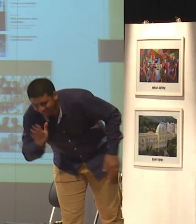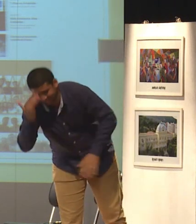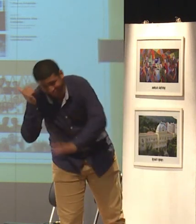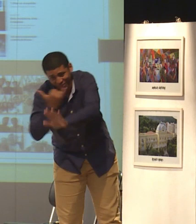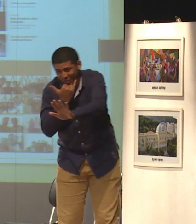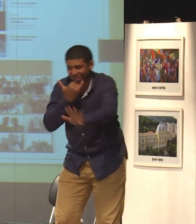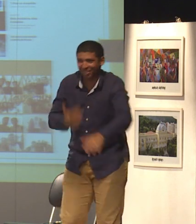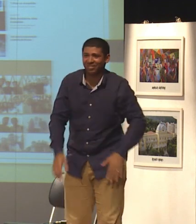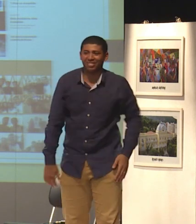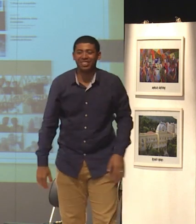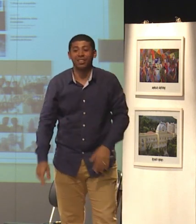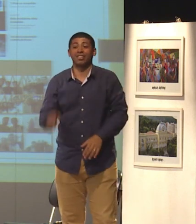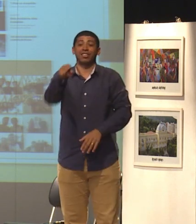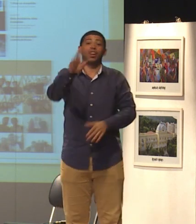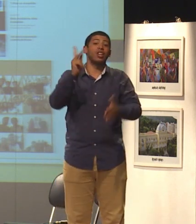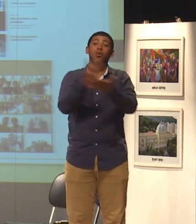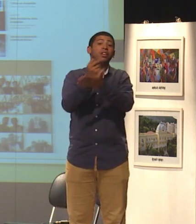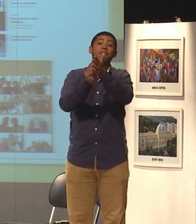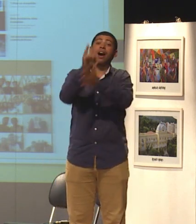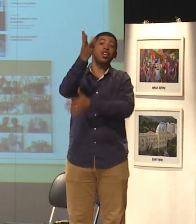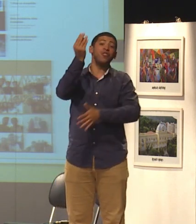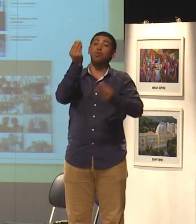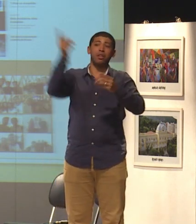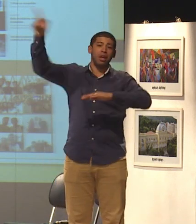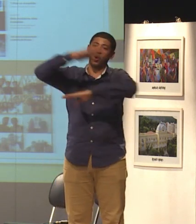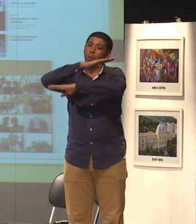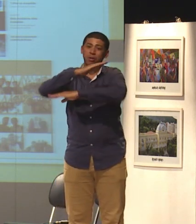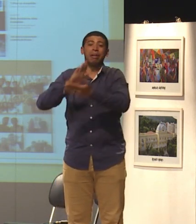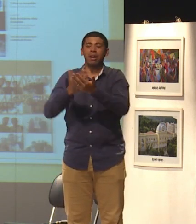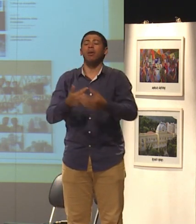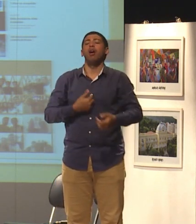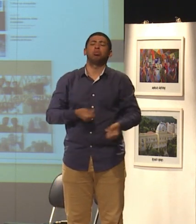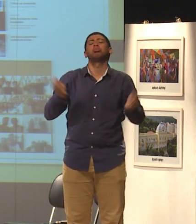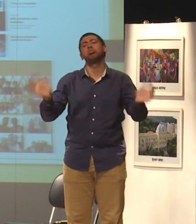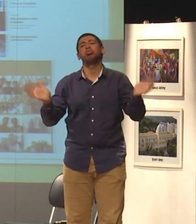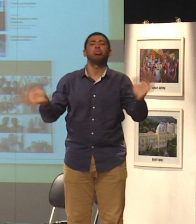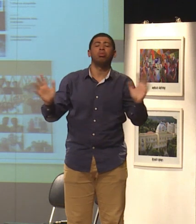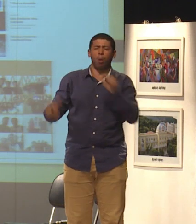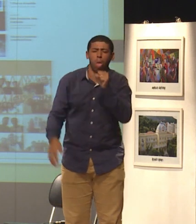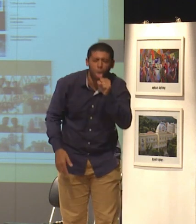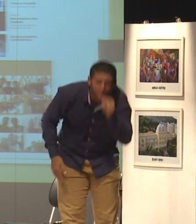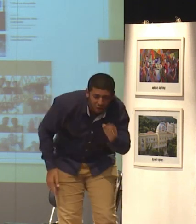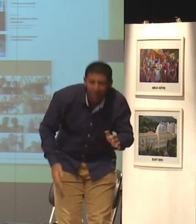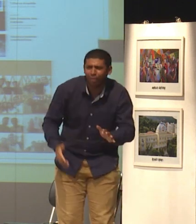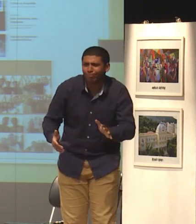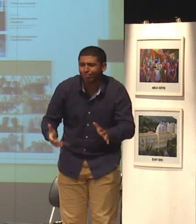Então, eu falo muito rápido, você acaba se engasgando. Então, isso aconteceu várias vezes lá no Museu da Manhã. Então, eu ficava lá sinalizando